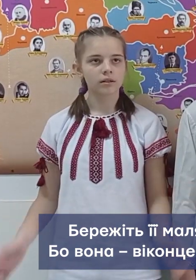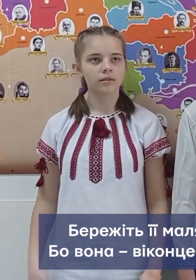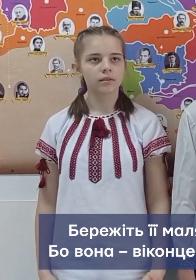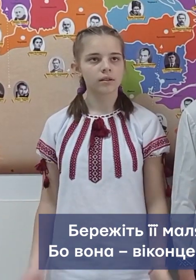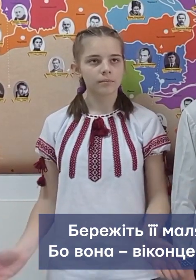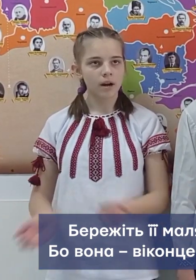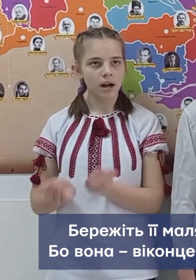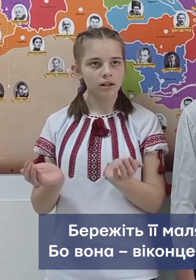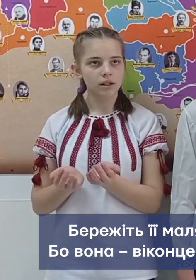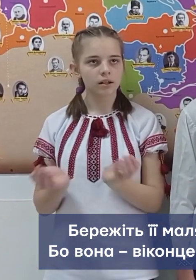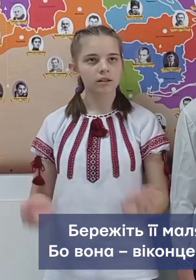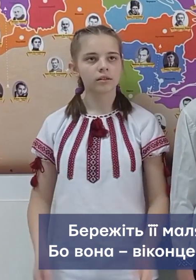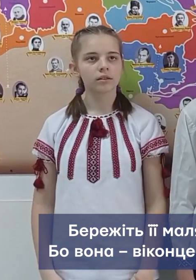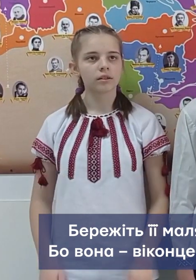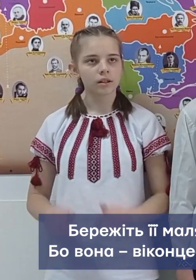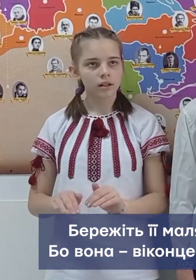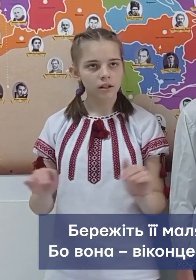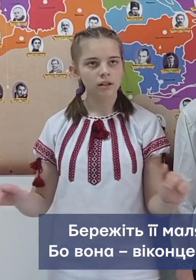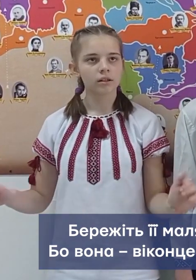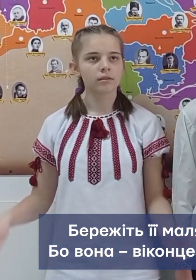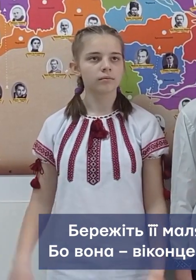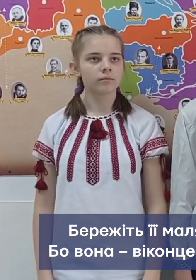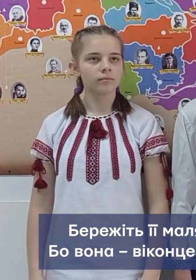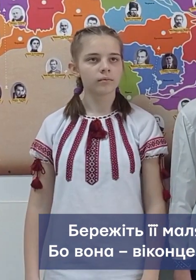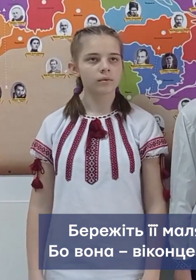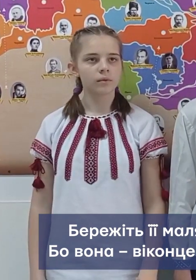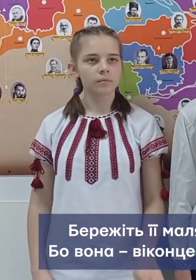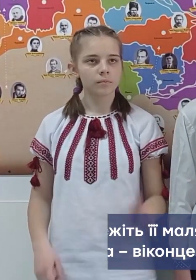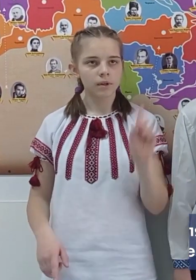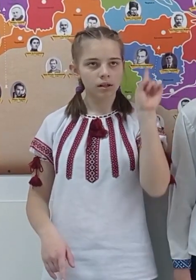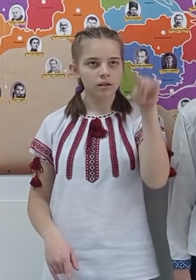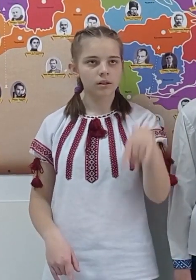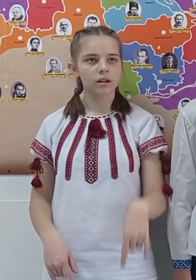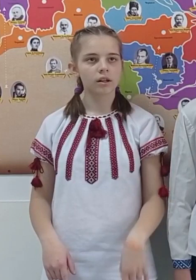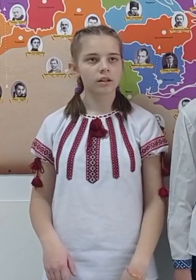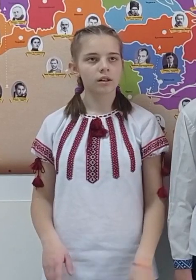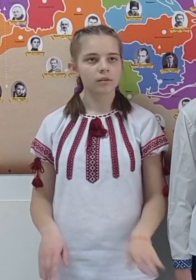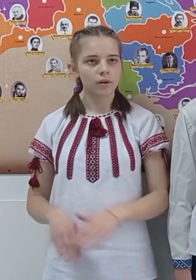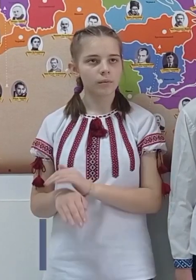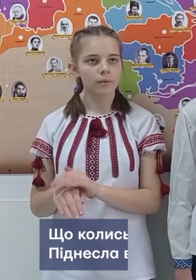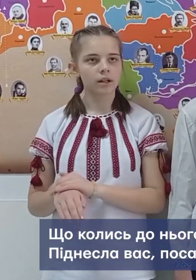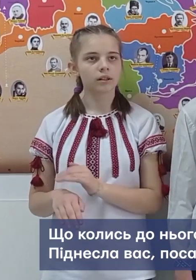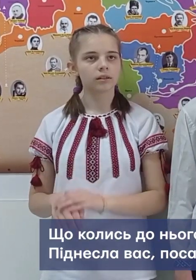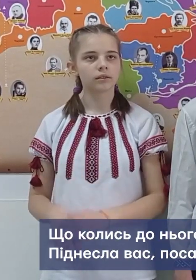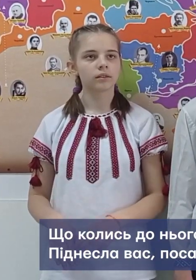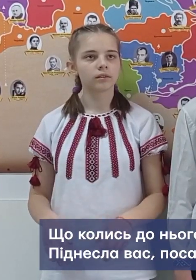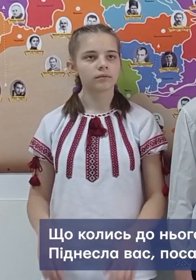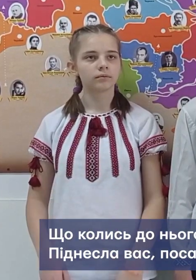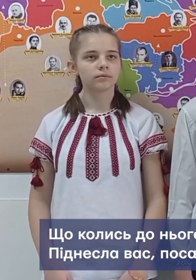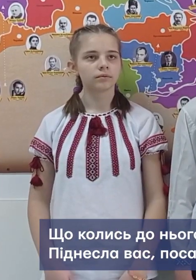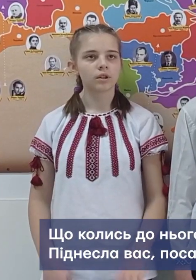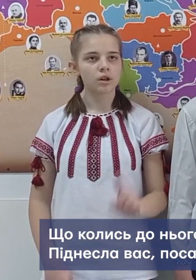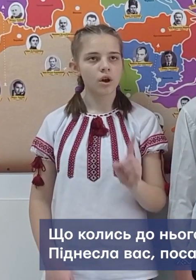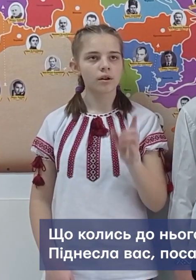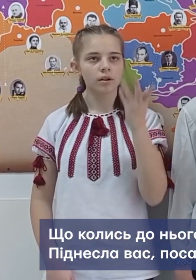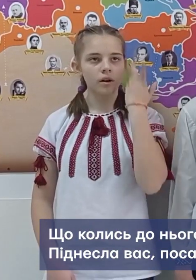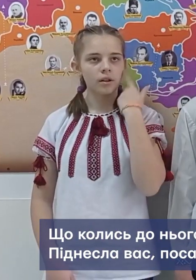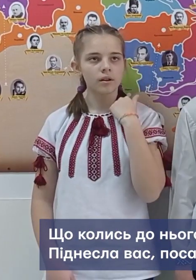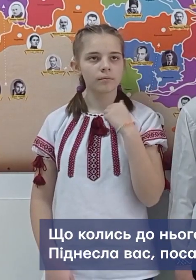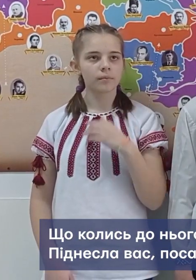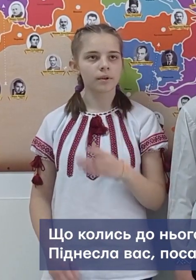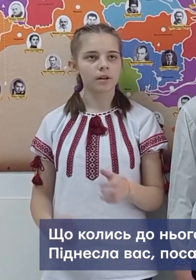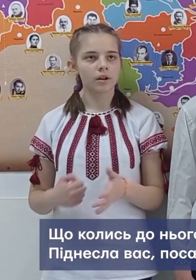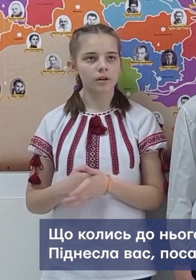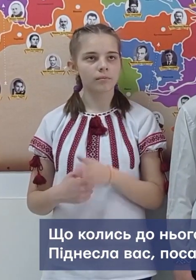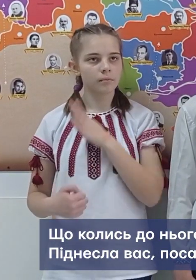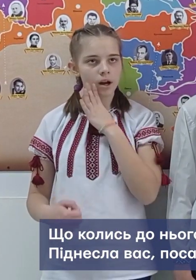Бережіть її, малята, бо вона віконце миле, що